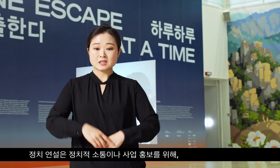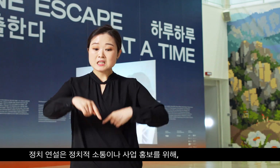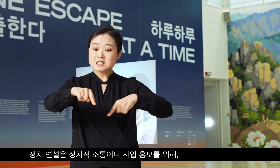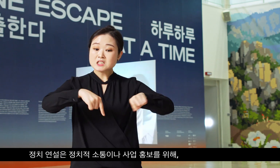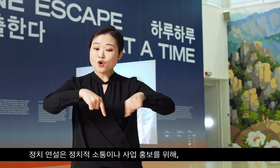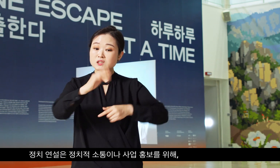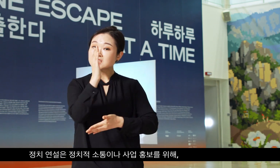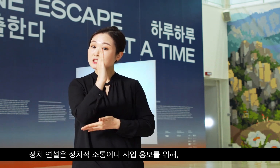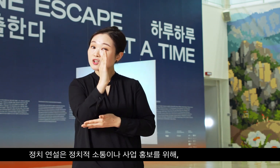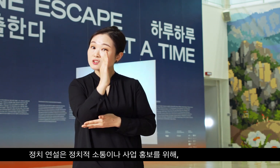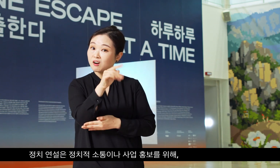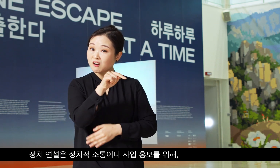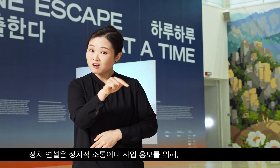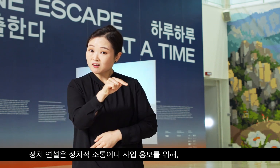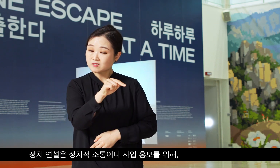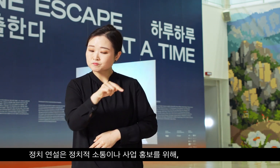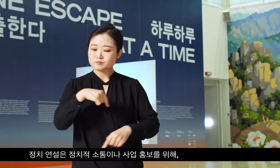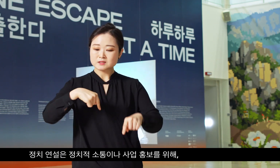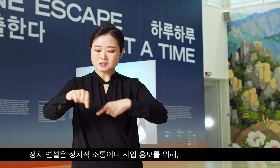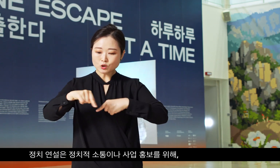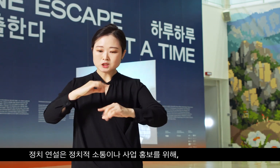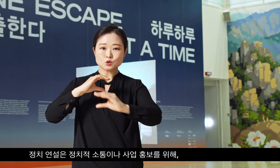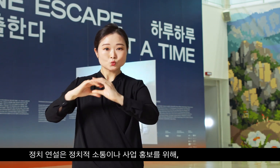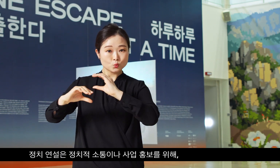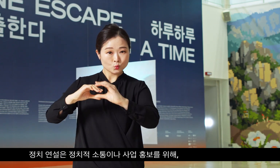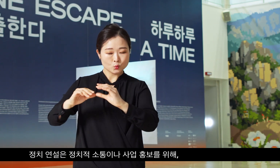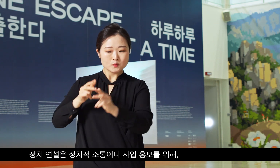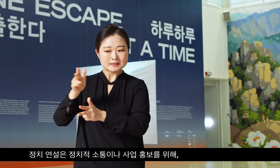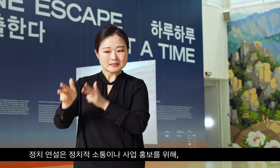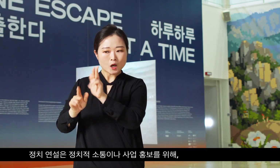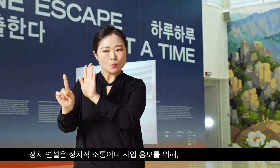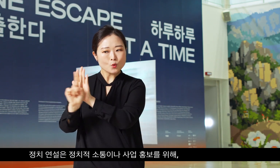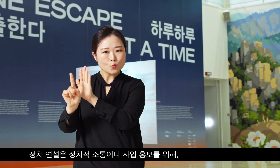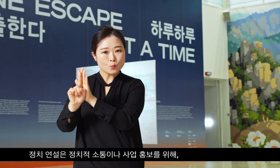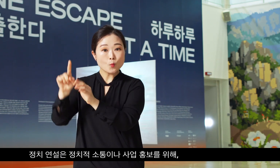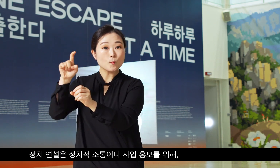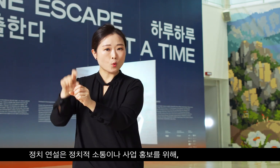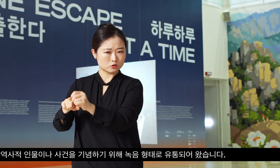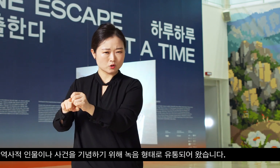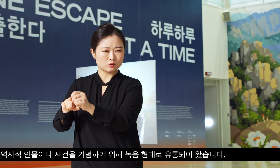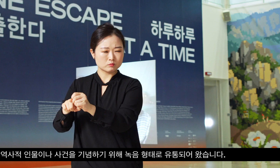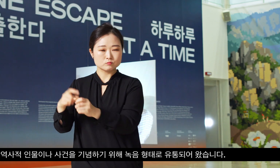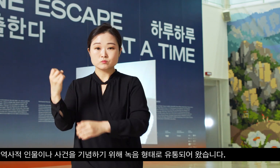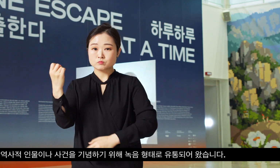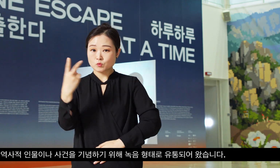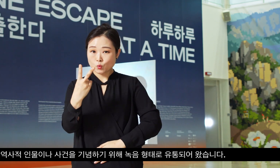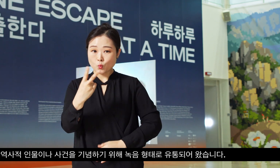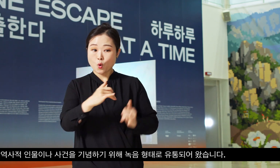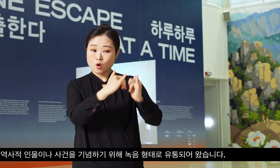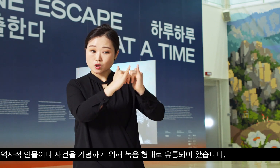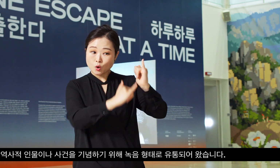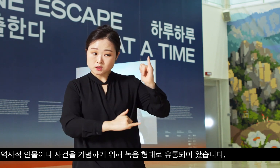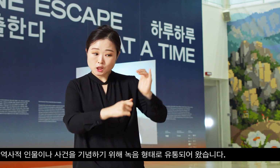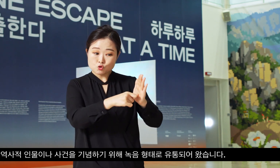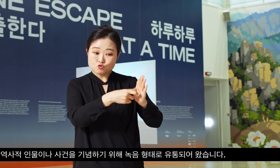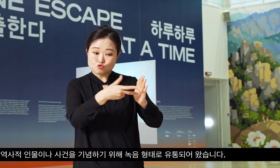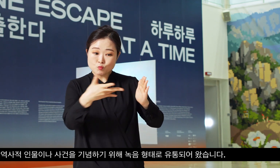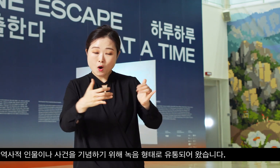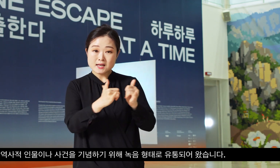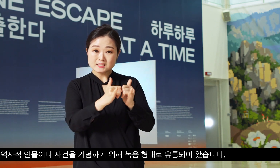정치연설은 정치적 소통이나 사업 홍보를 위해 또는 역사적 인물이나 사건을 기념하기